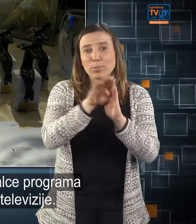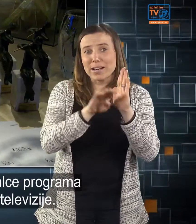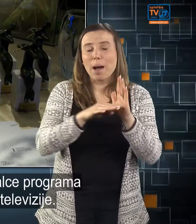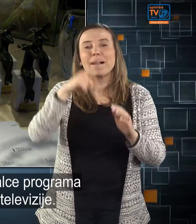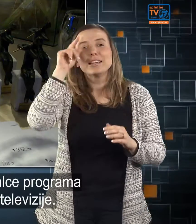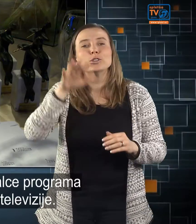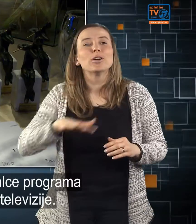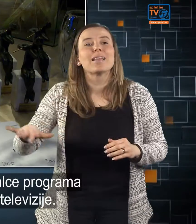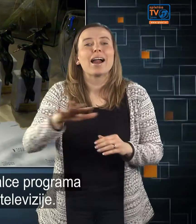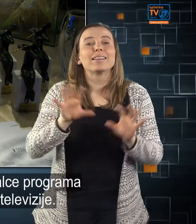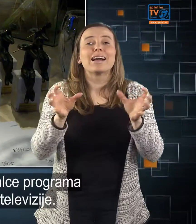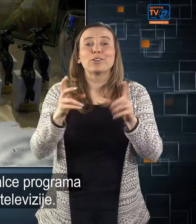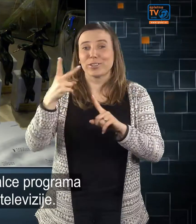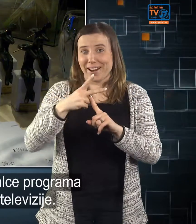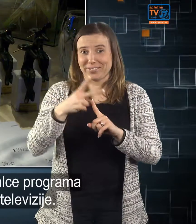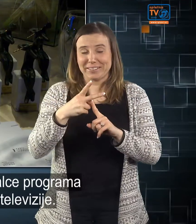nacionalne radiotelevizije.